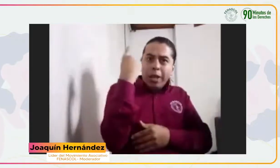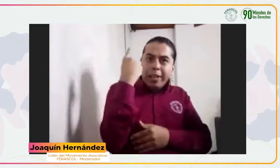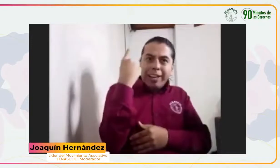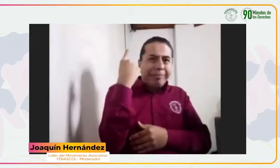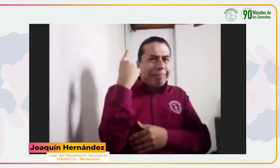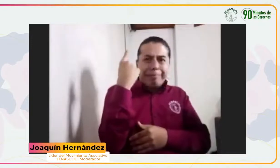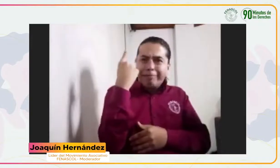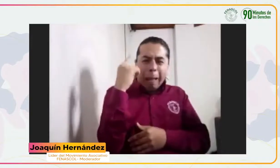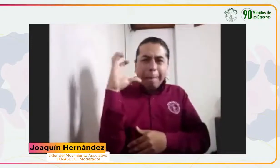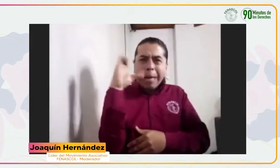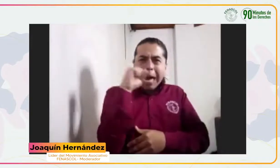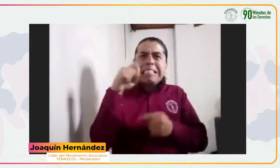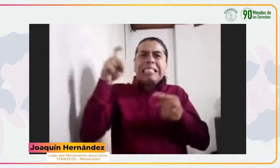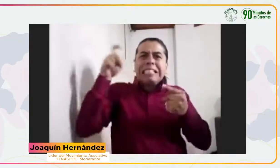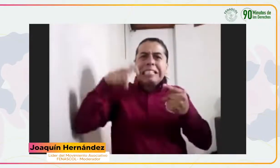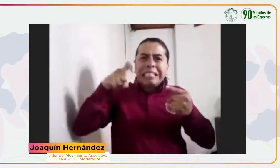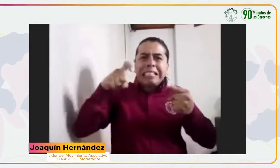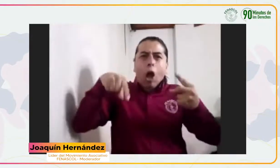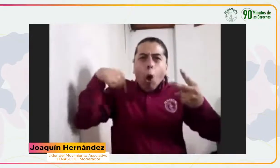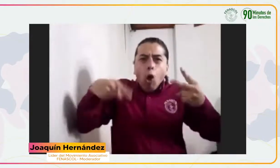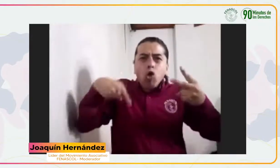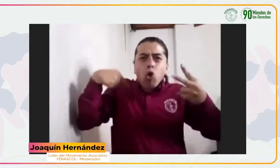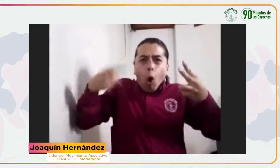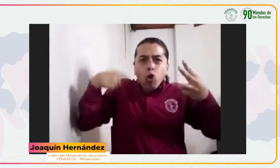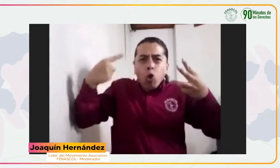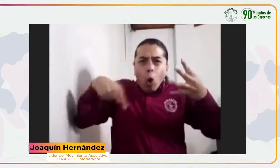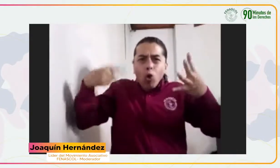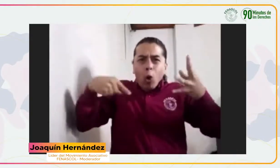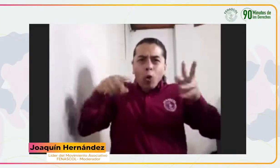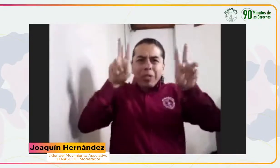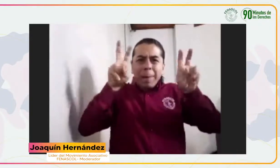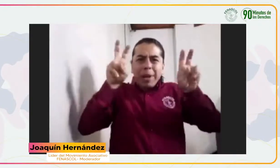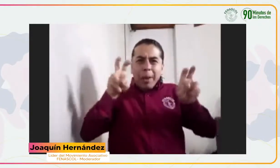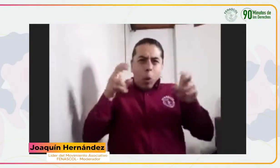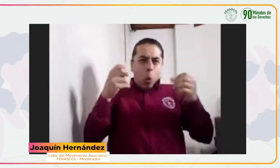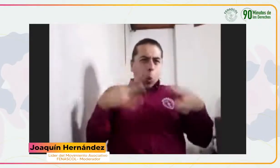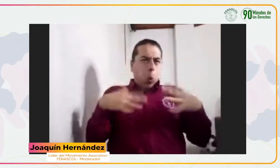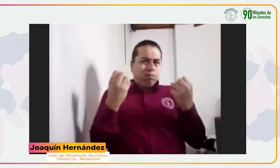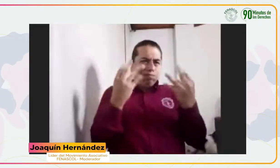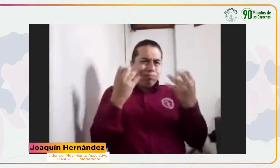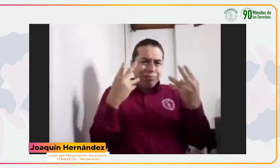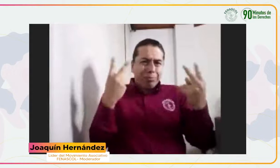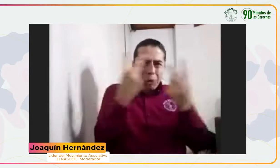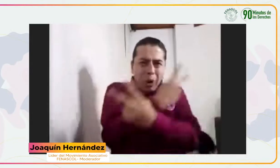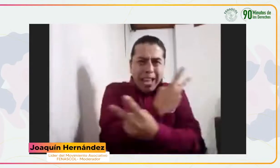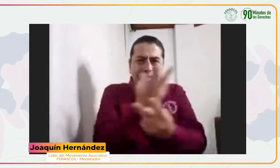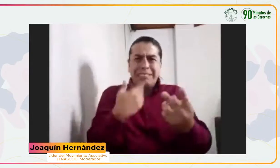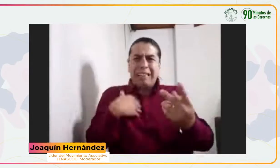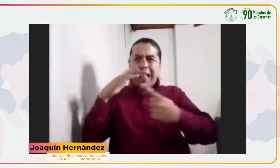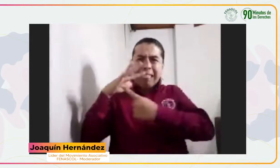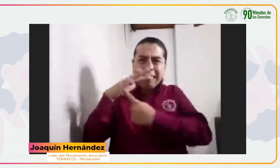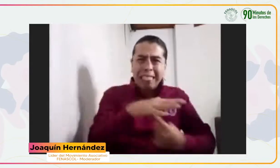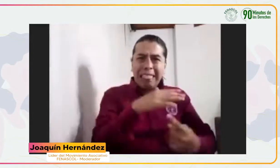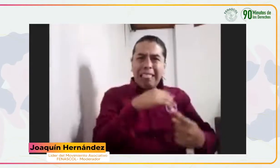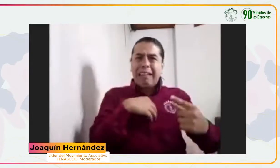webinario, sino que también de al hablar sobre la incidencia de las mujeres se hace necesario pues recoger y recopilar